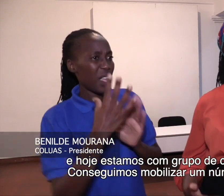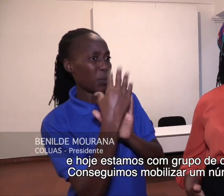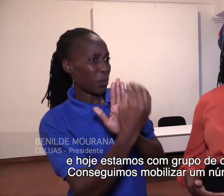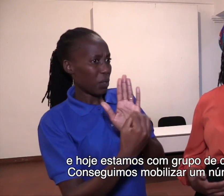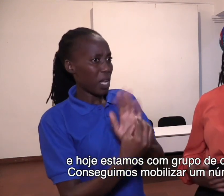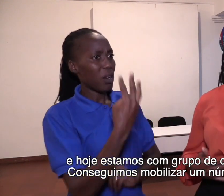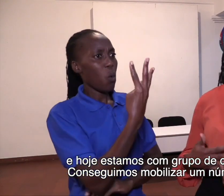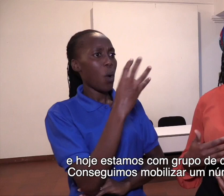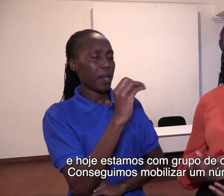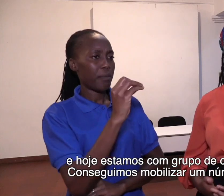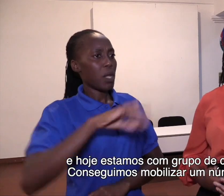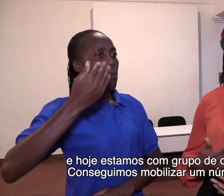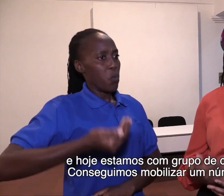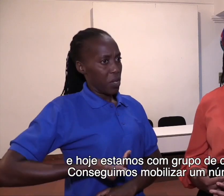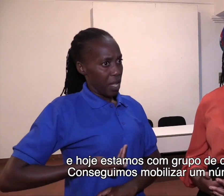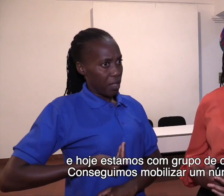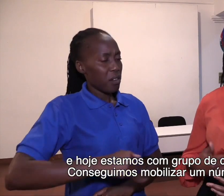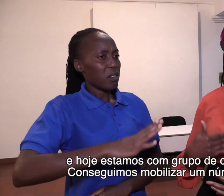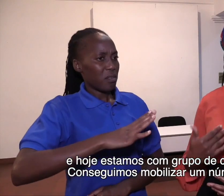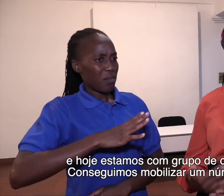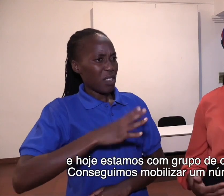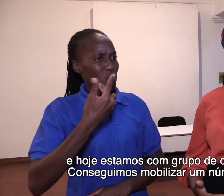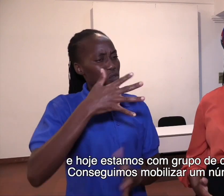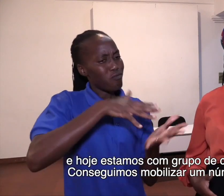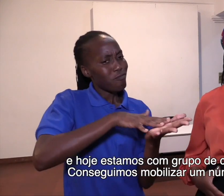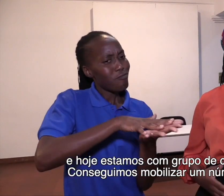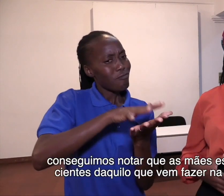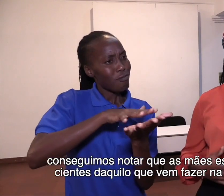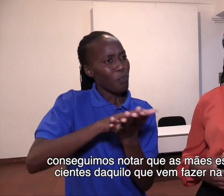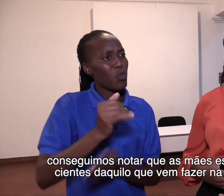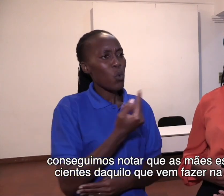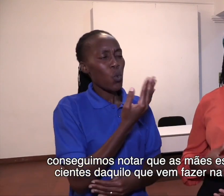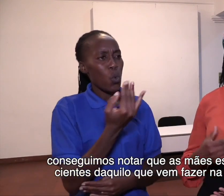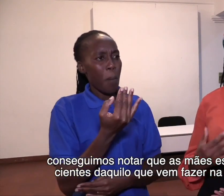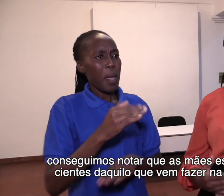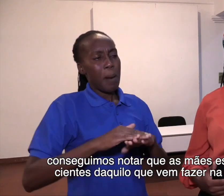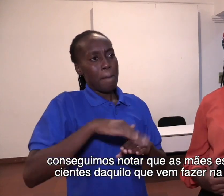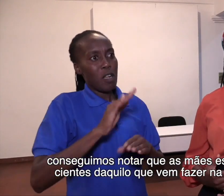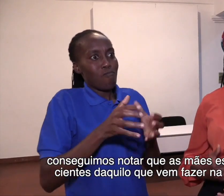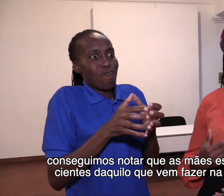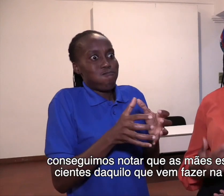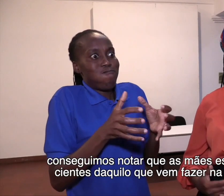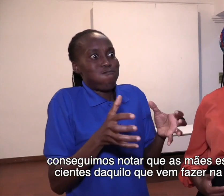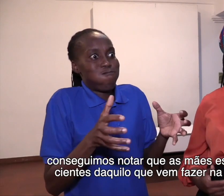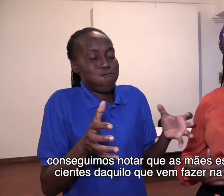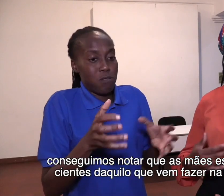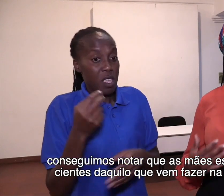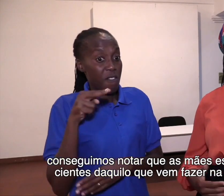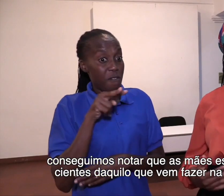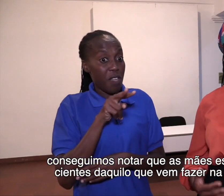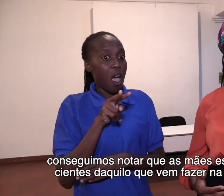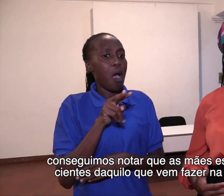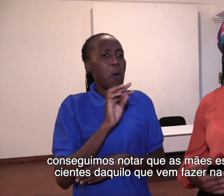de 40 mulheres. Então, pelo menos, conseguimos mobilizar um número maior. E vemos que as mães também conseguem estar